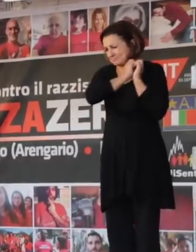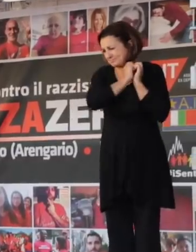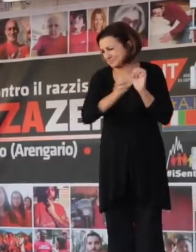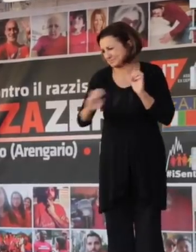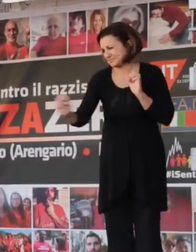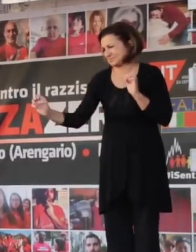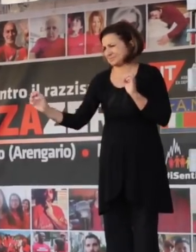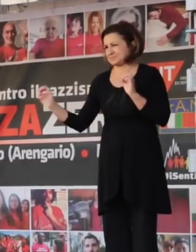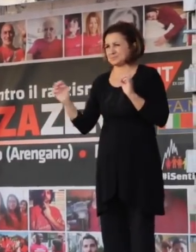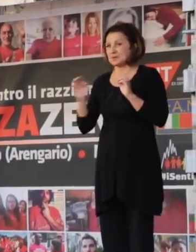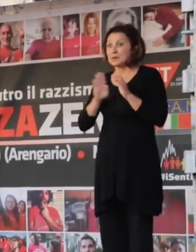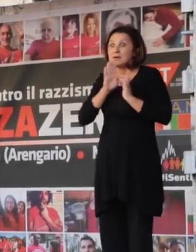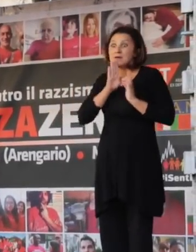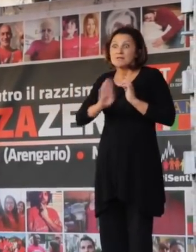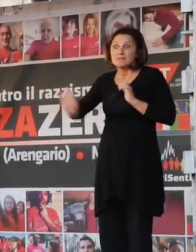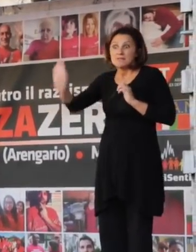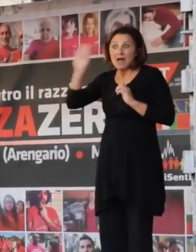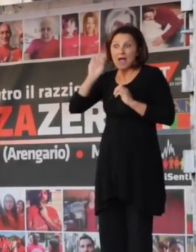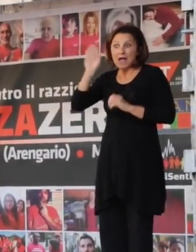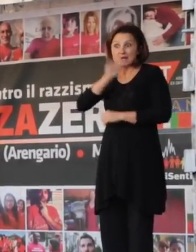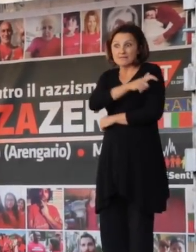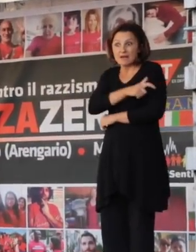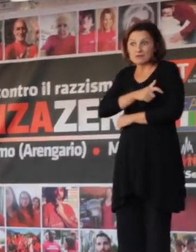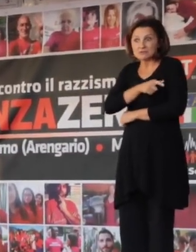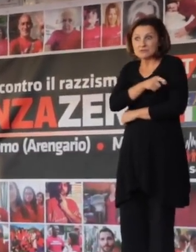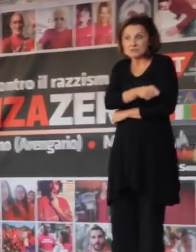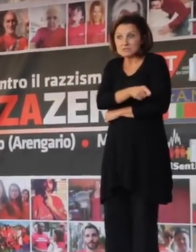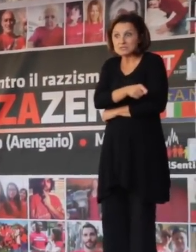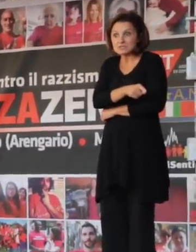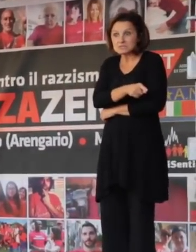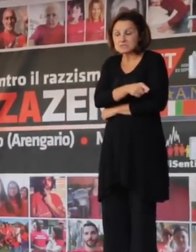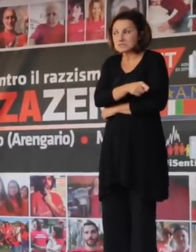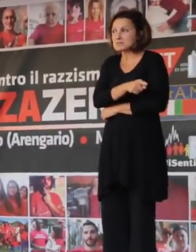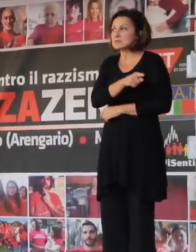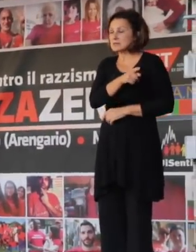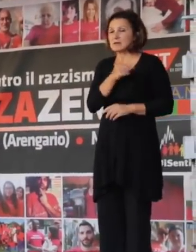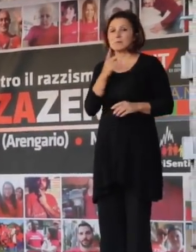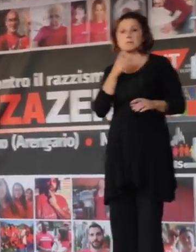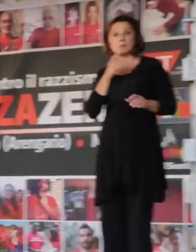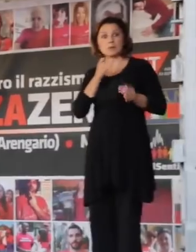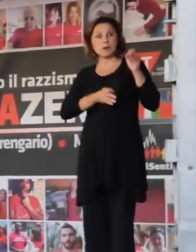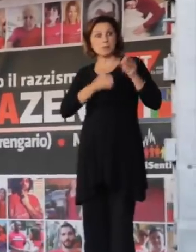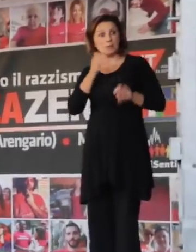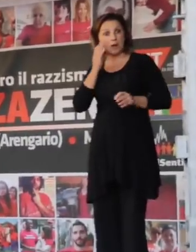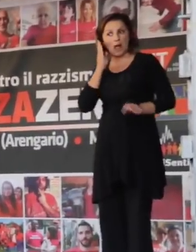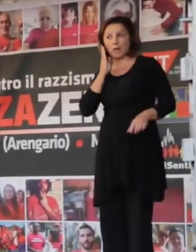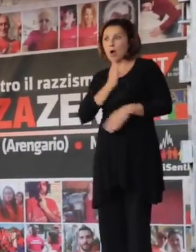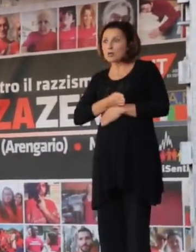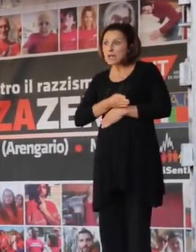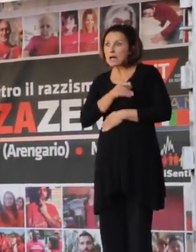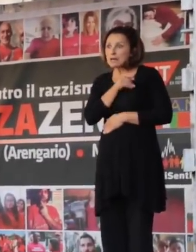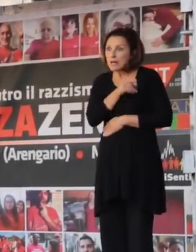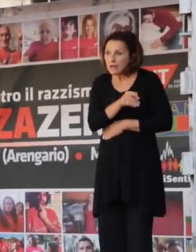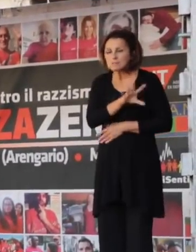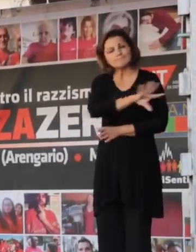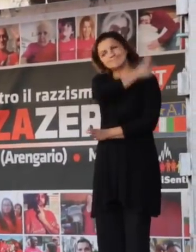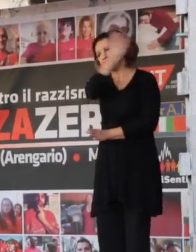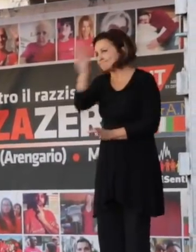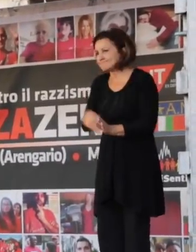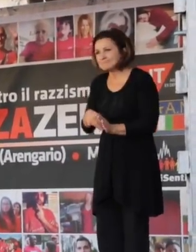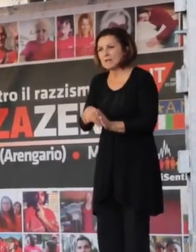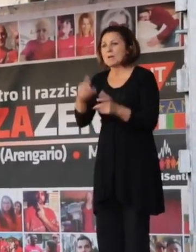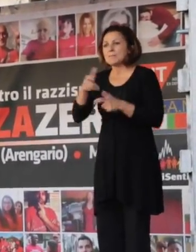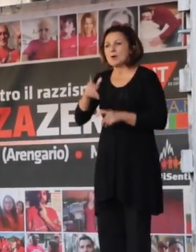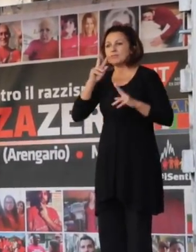data, condannati dai tribunali speciali in galera o al confino, che si sono incontrati con nuove